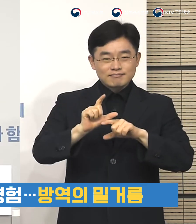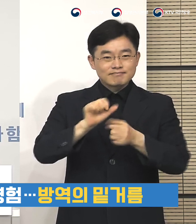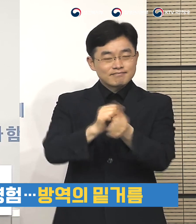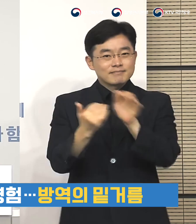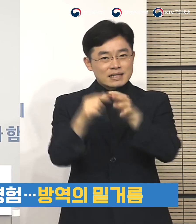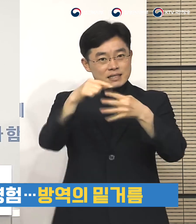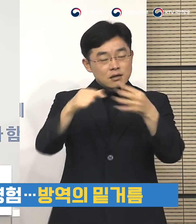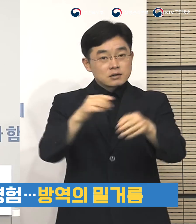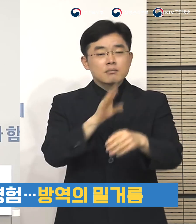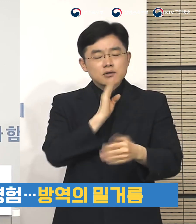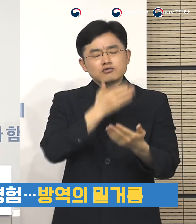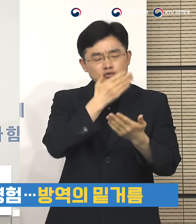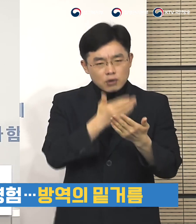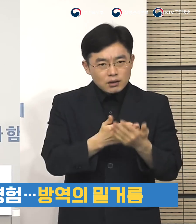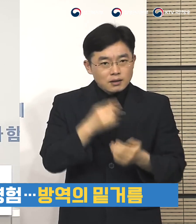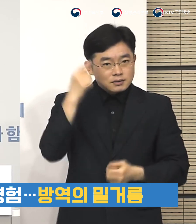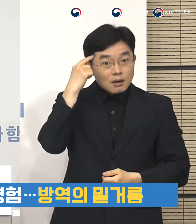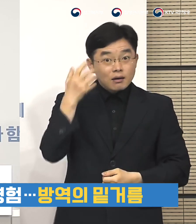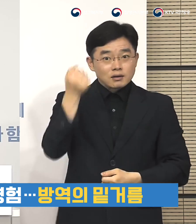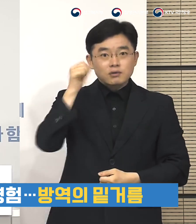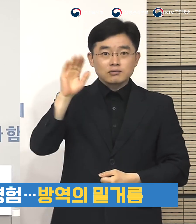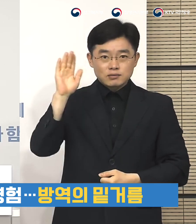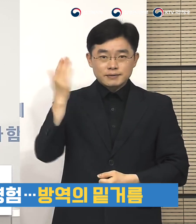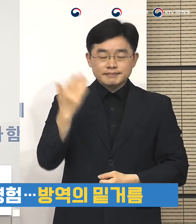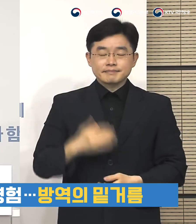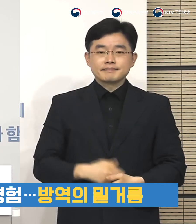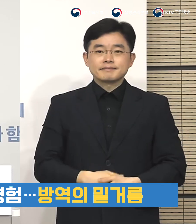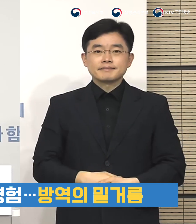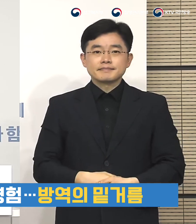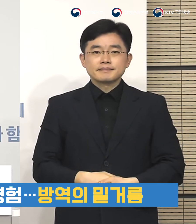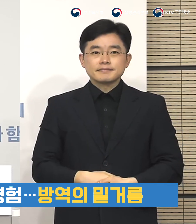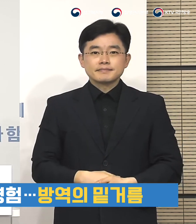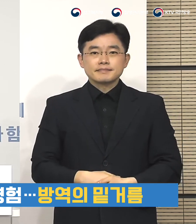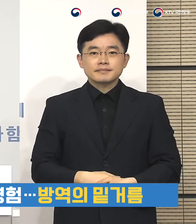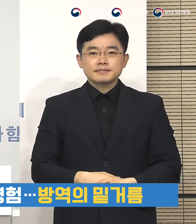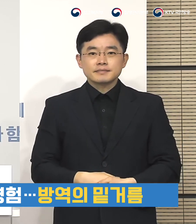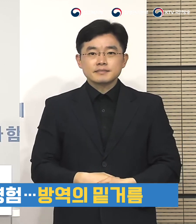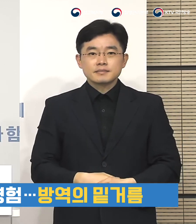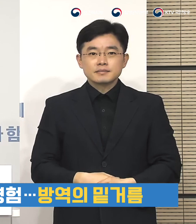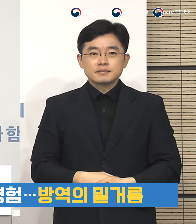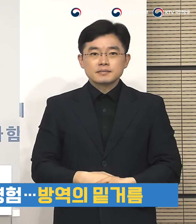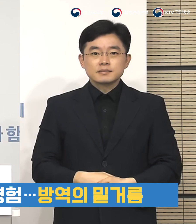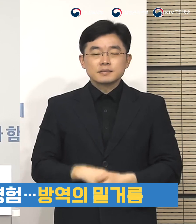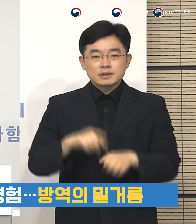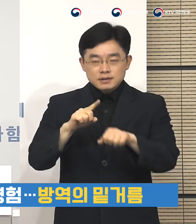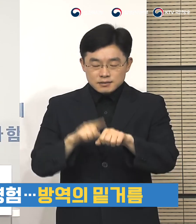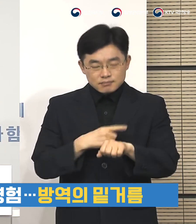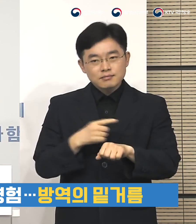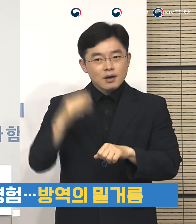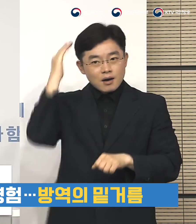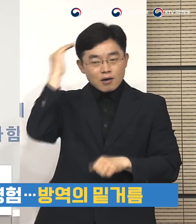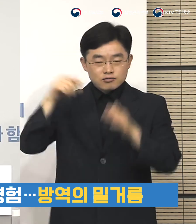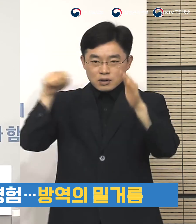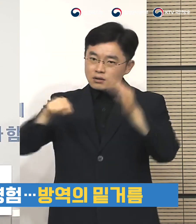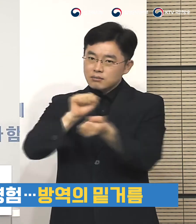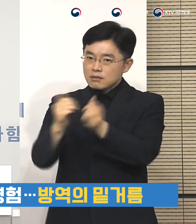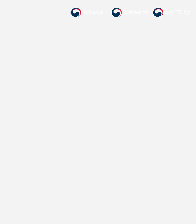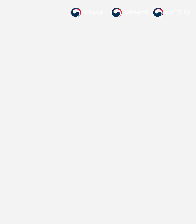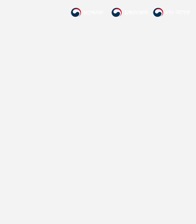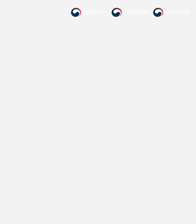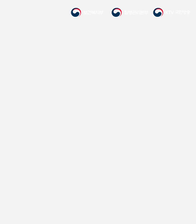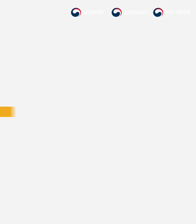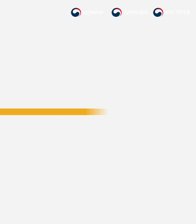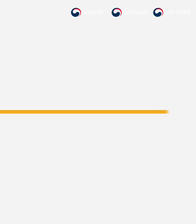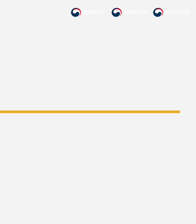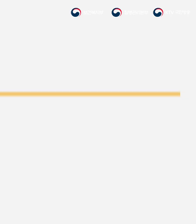아마 그러한 차별적인 그 방식을 선택하면서도 이러한 통제 상황을 유지할 수 있는 밑거름이 되지 않았나라고 믿습니다.